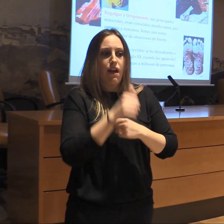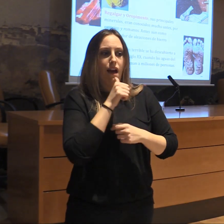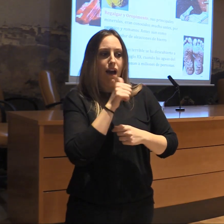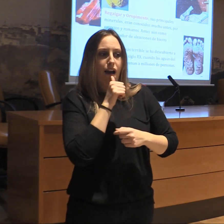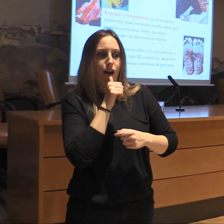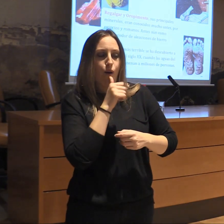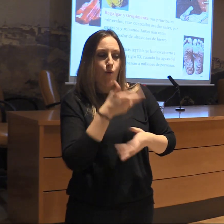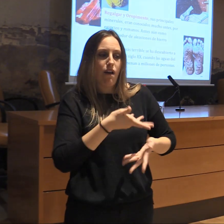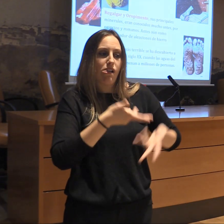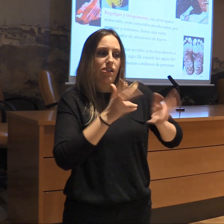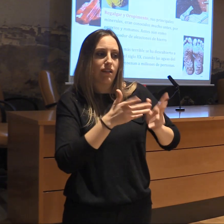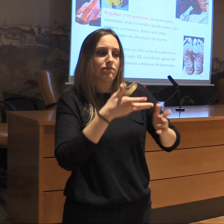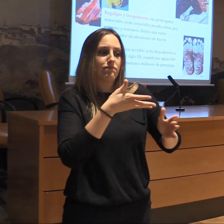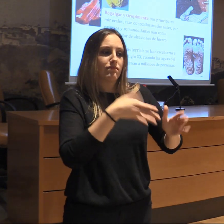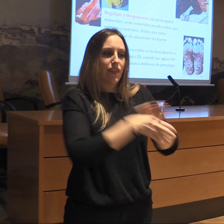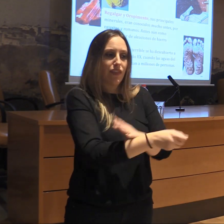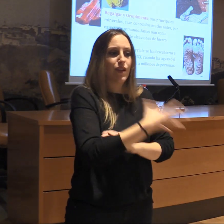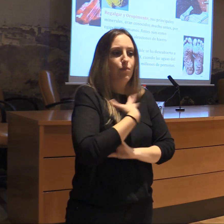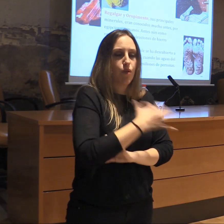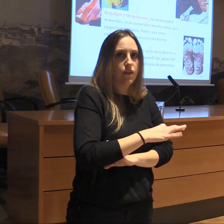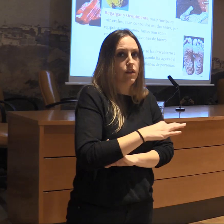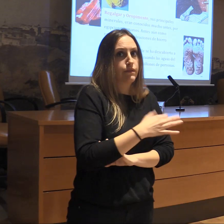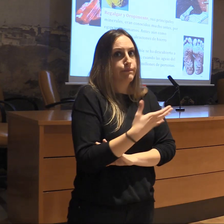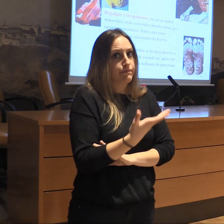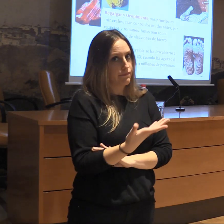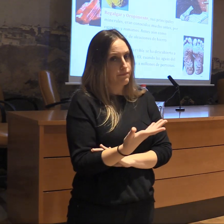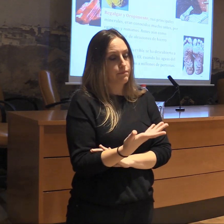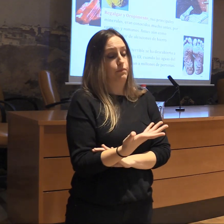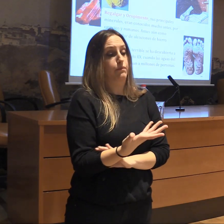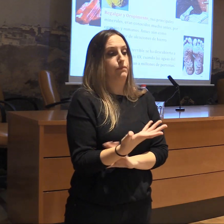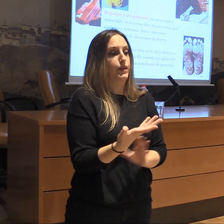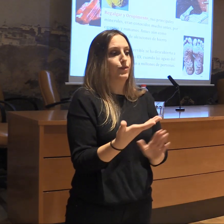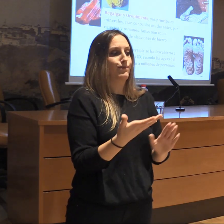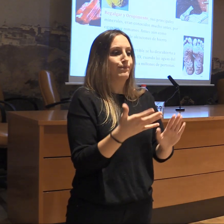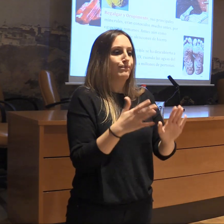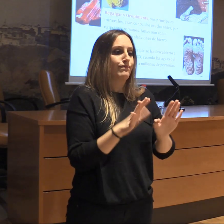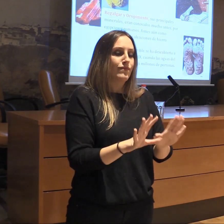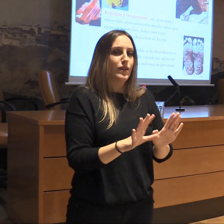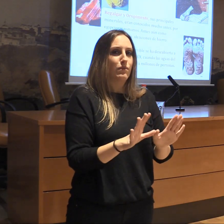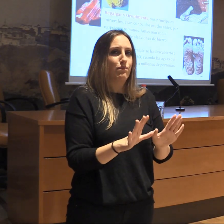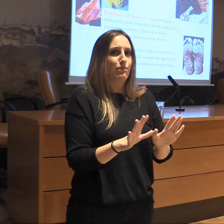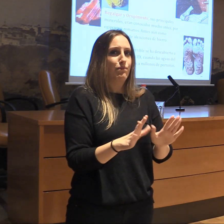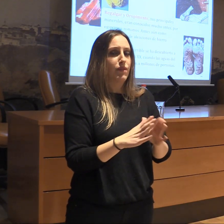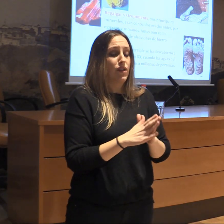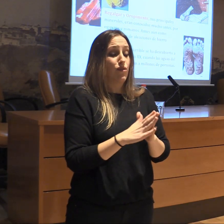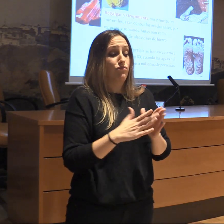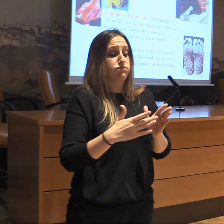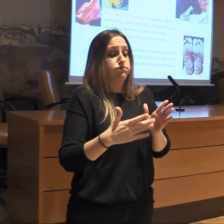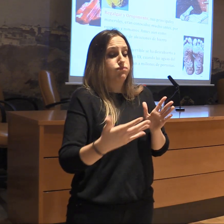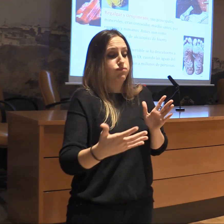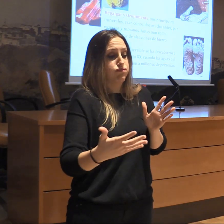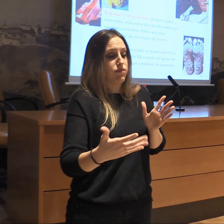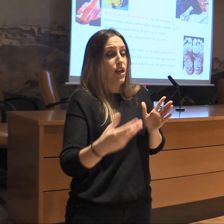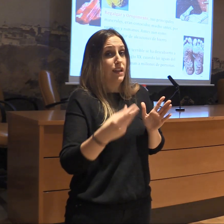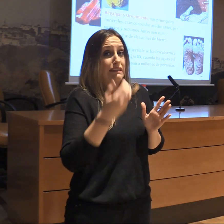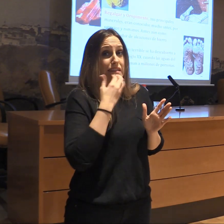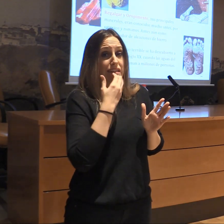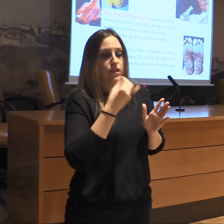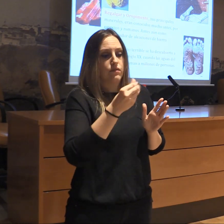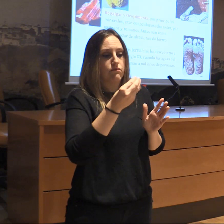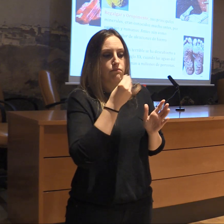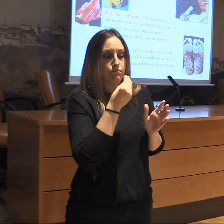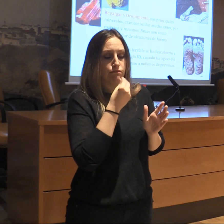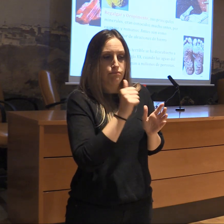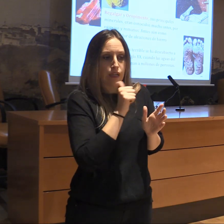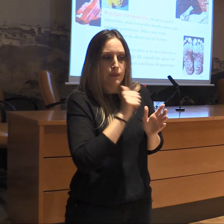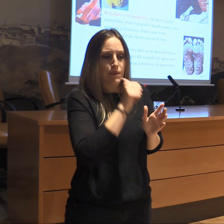de gérmenes que transmitían enfermedades infecciosas. Pero a la larga, la ingestión de estas aguas, que tenían